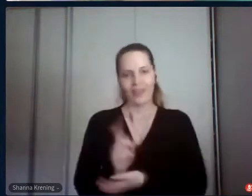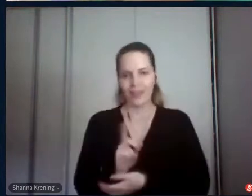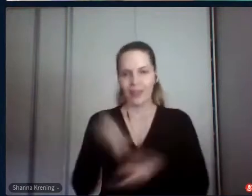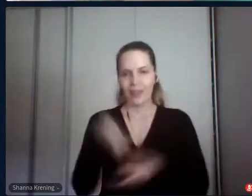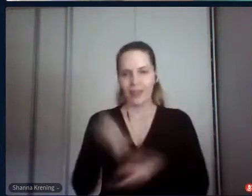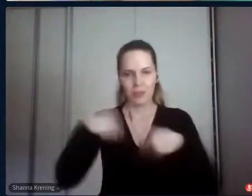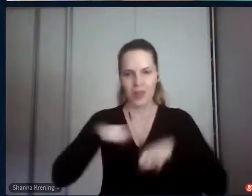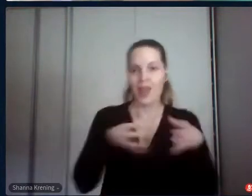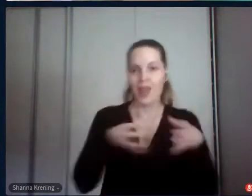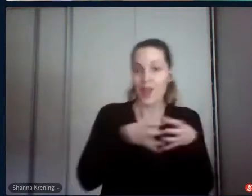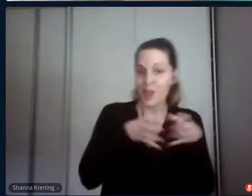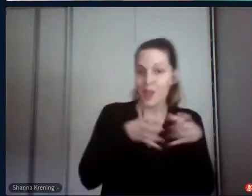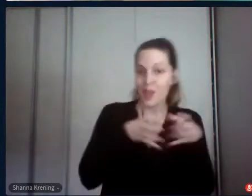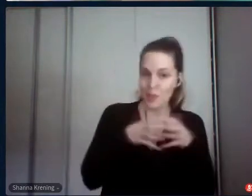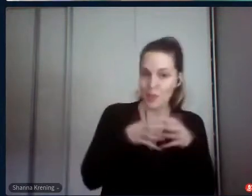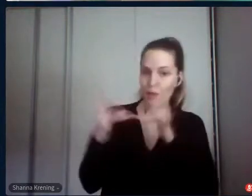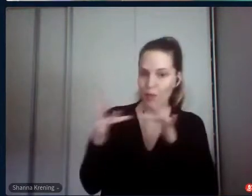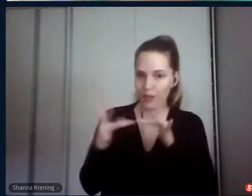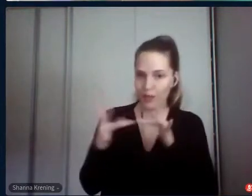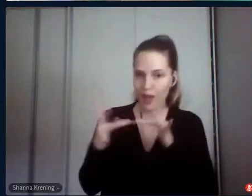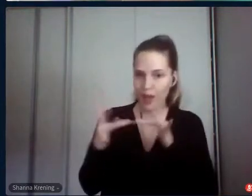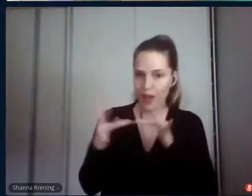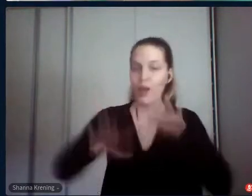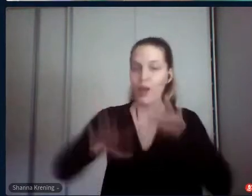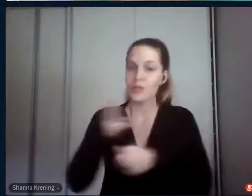mandam, vocês combinam a ligação.